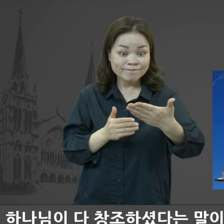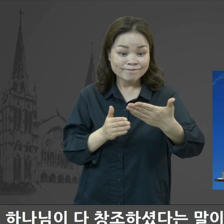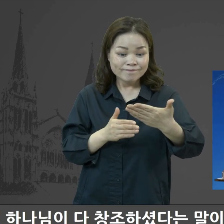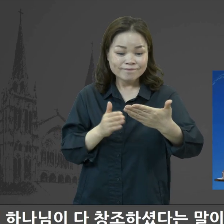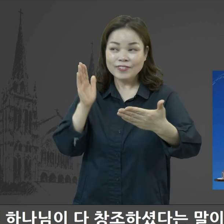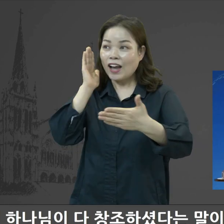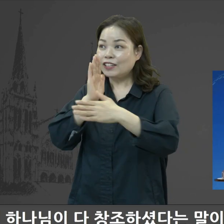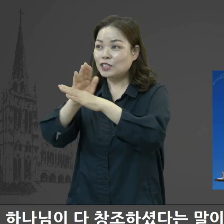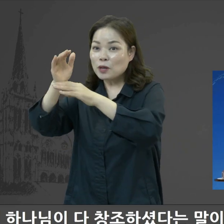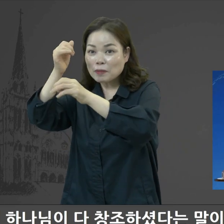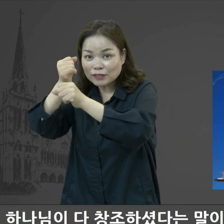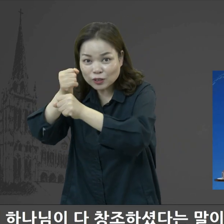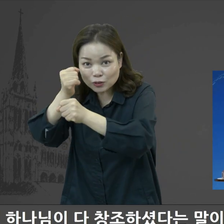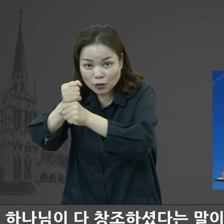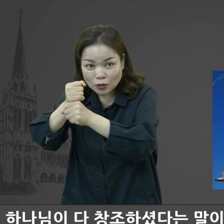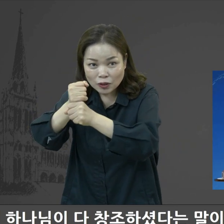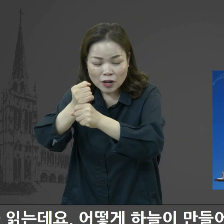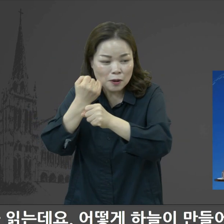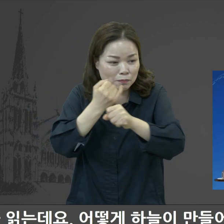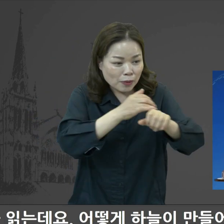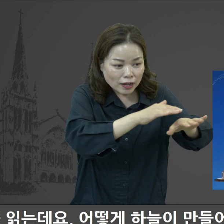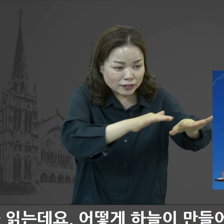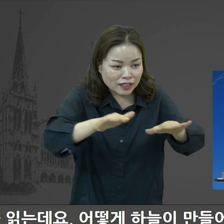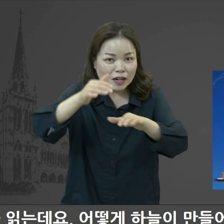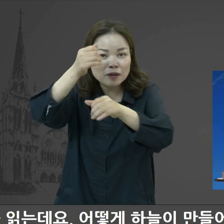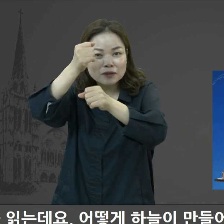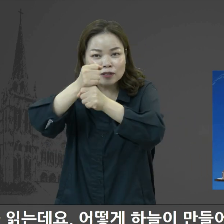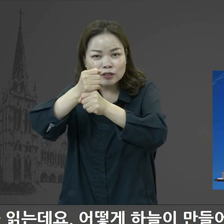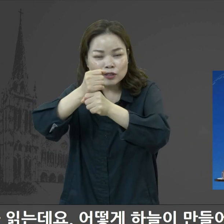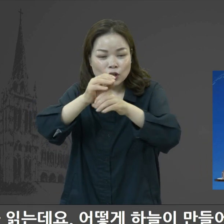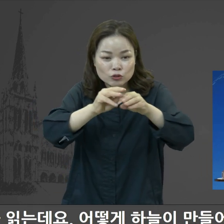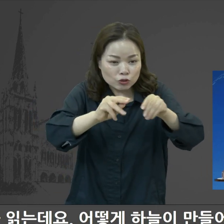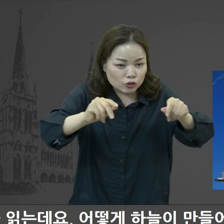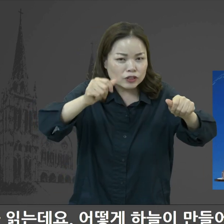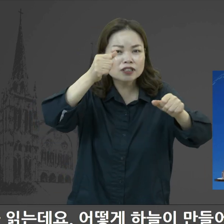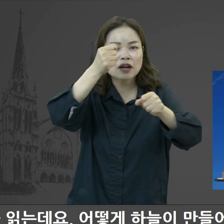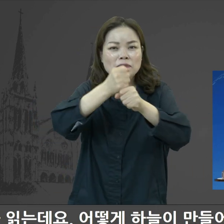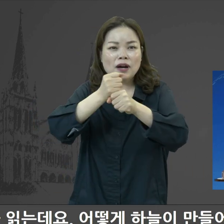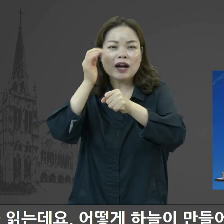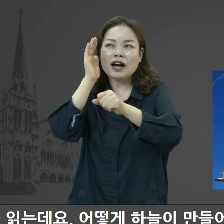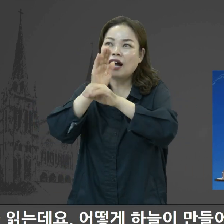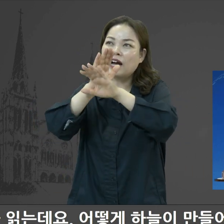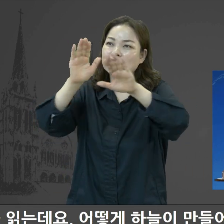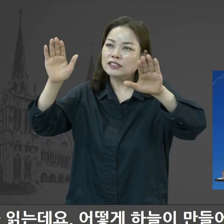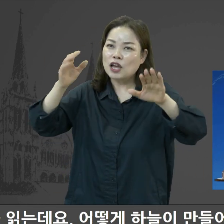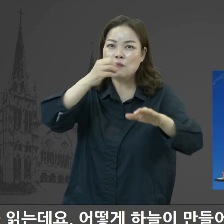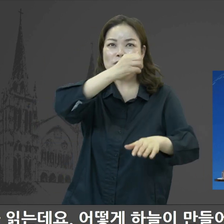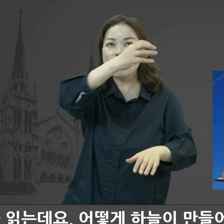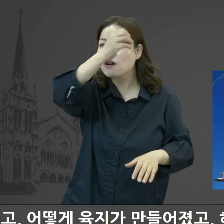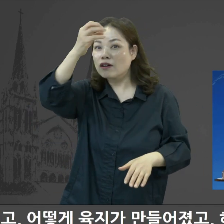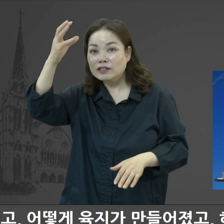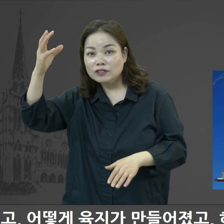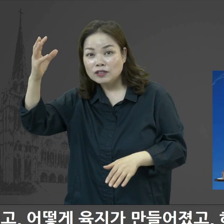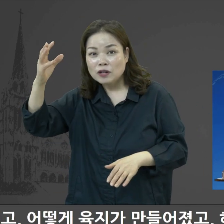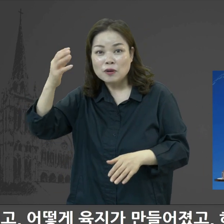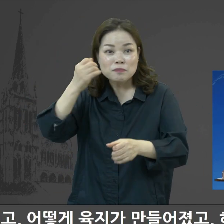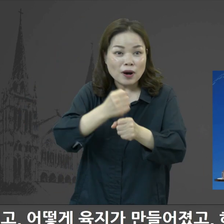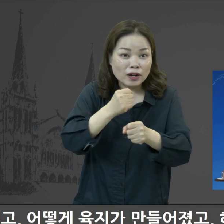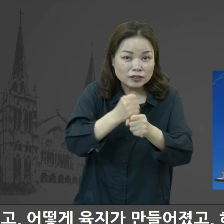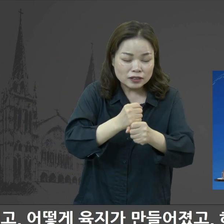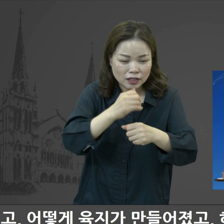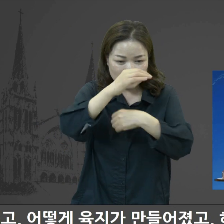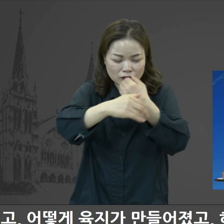하늘이 만들어졌고, 어떻게 뭐 바다가 만들어졌고, 어떻게 육지가 만들어졌고, 하늘의 그 별과 달은 어떻게 만들어졌고,